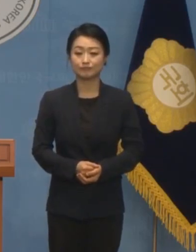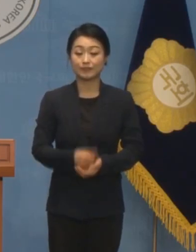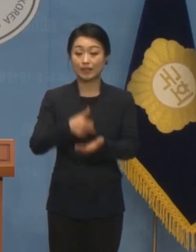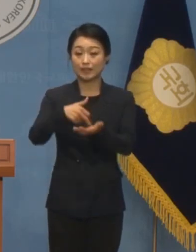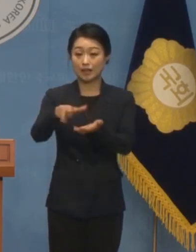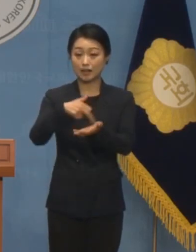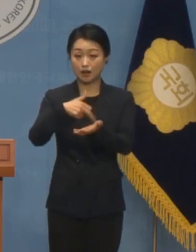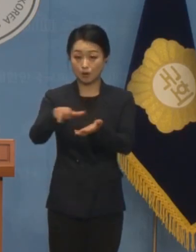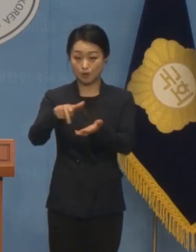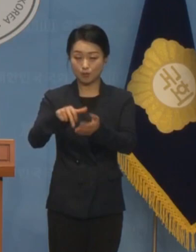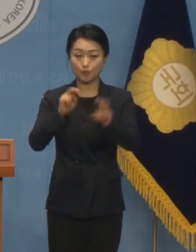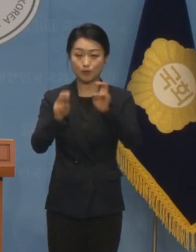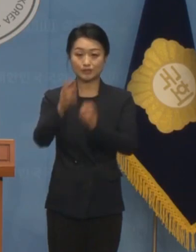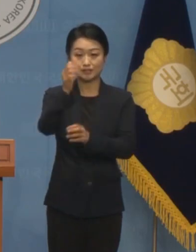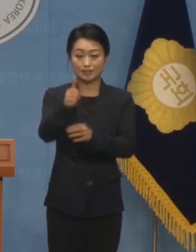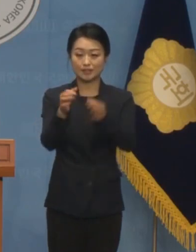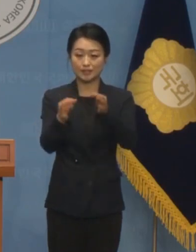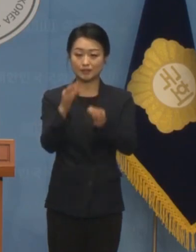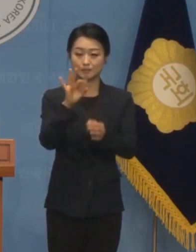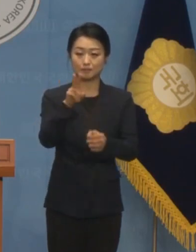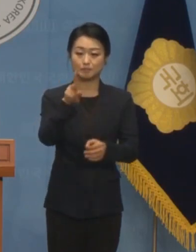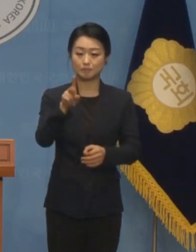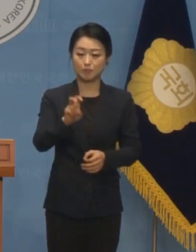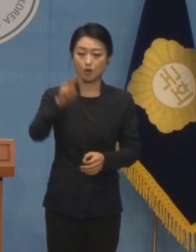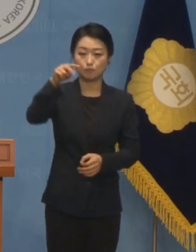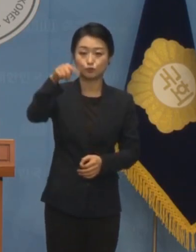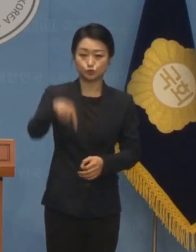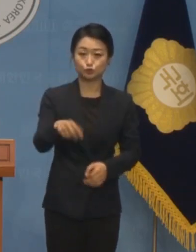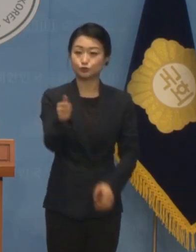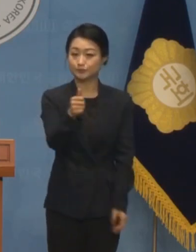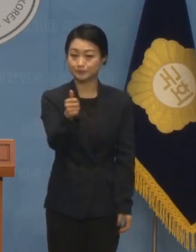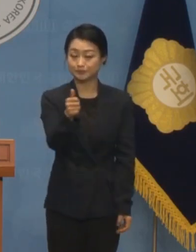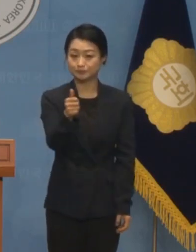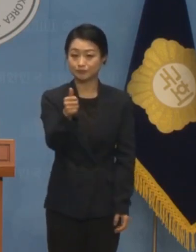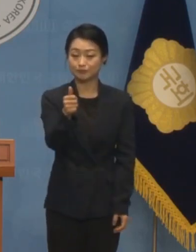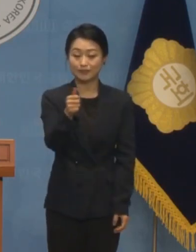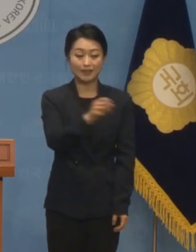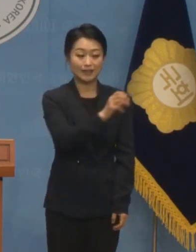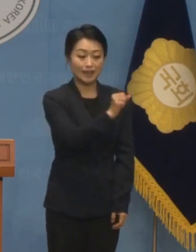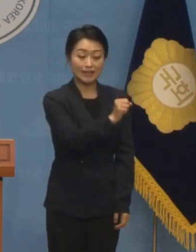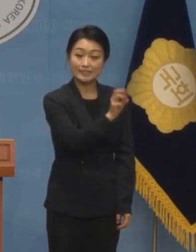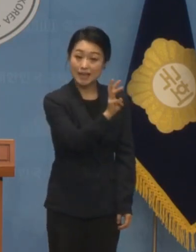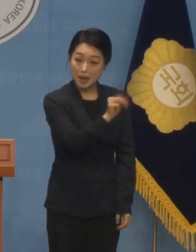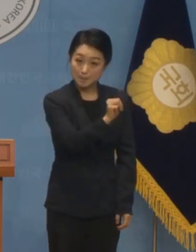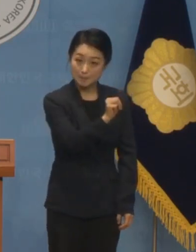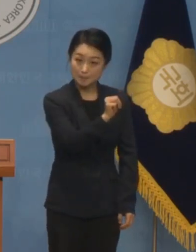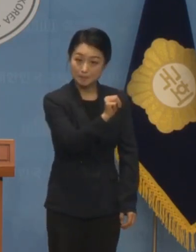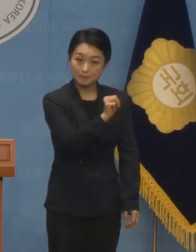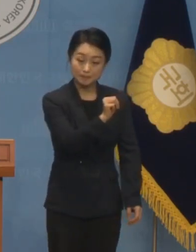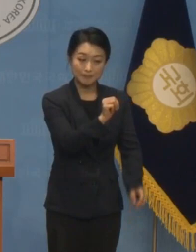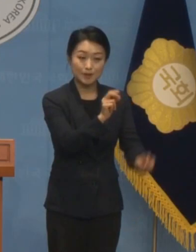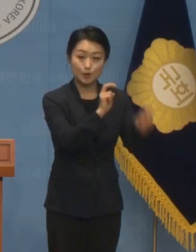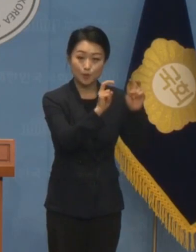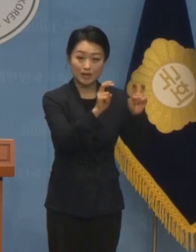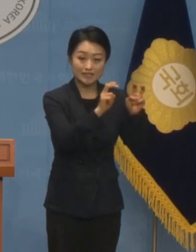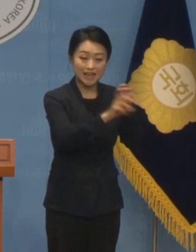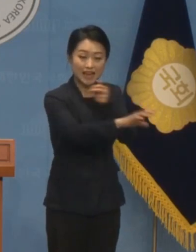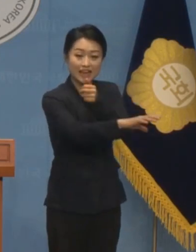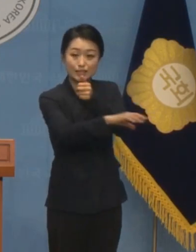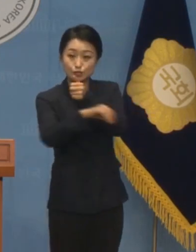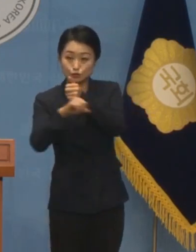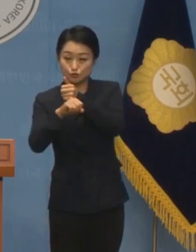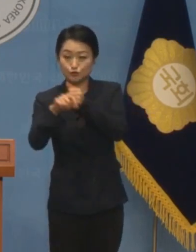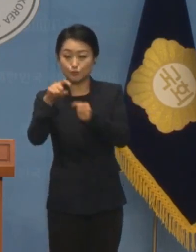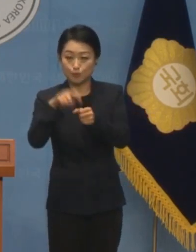카카오 창업자 김범수 경영쇄신위원장이 SM엔터테인먼트 시세조정 의혹 사건으로